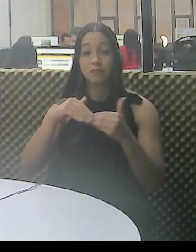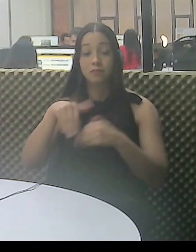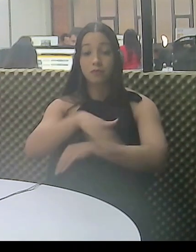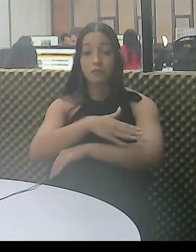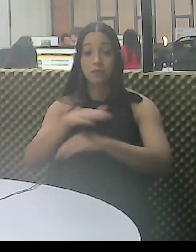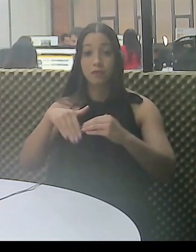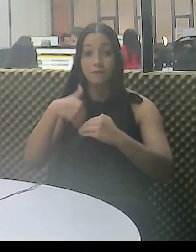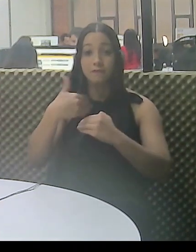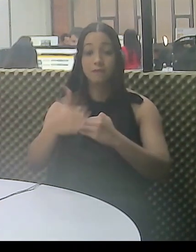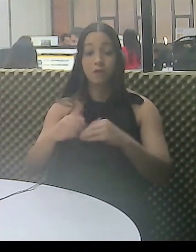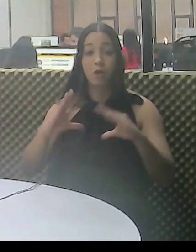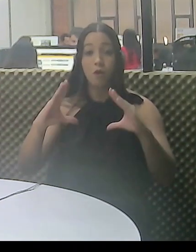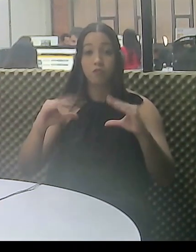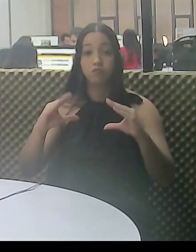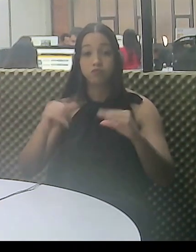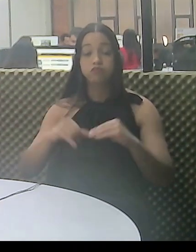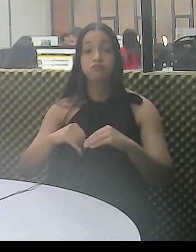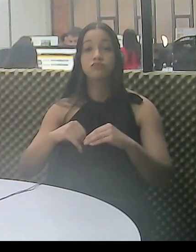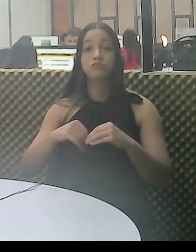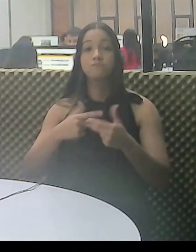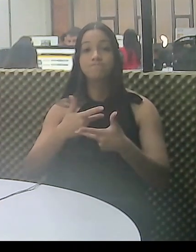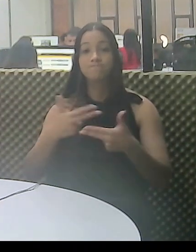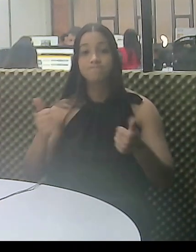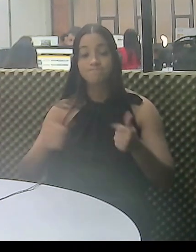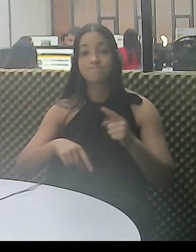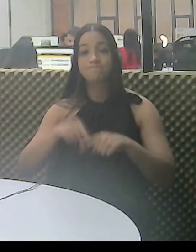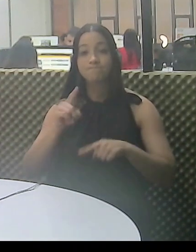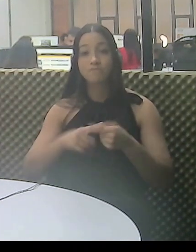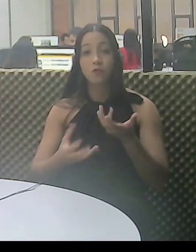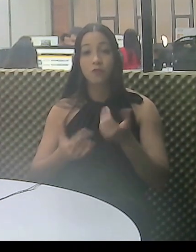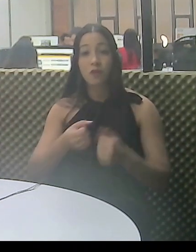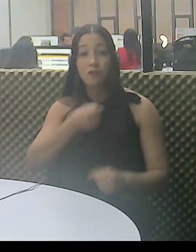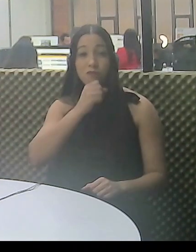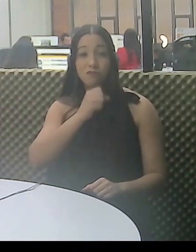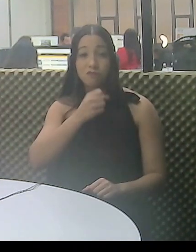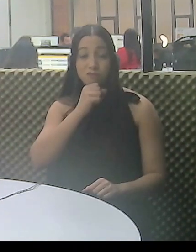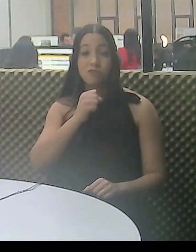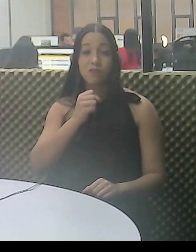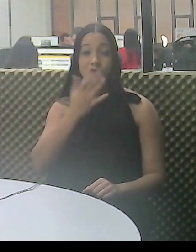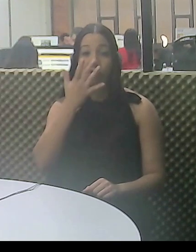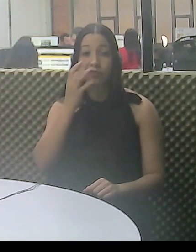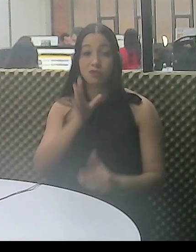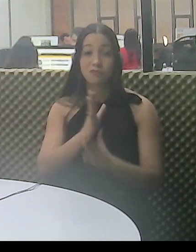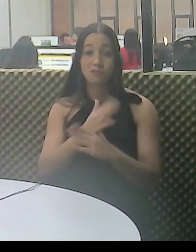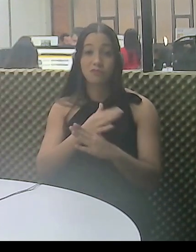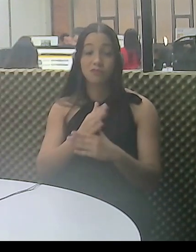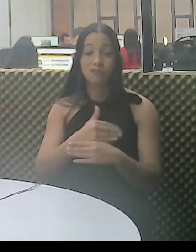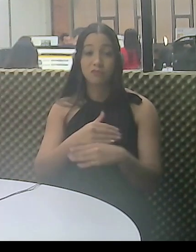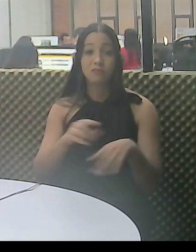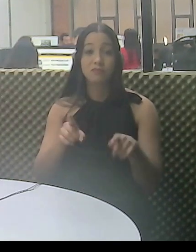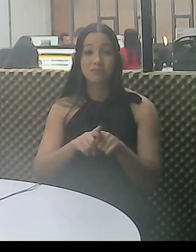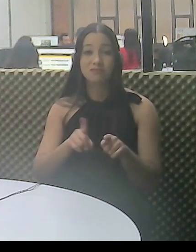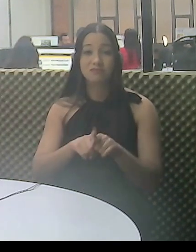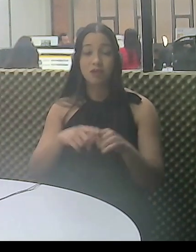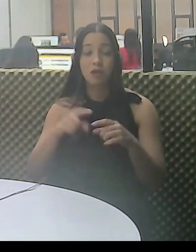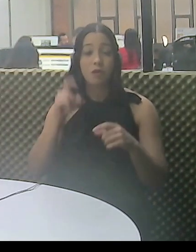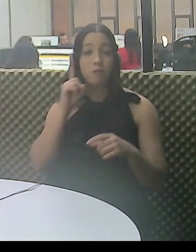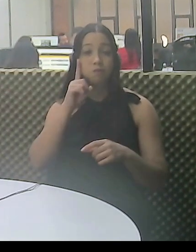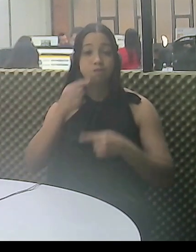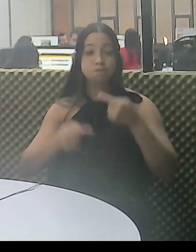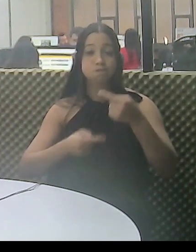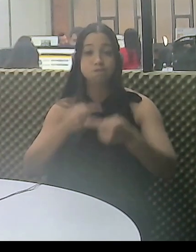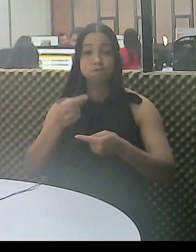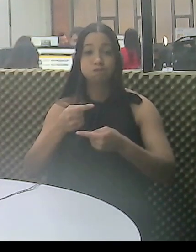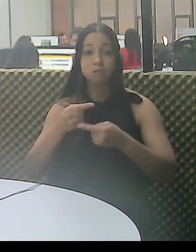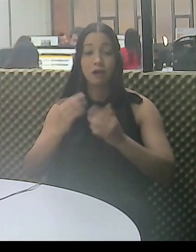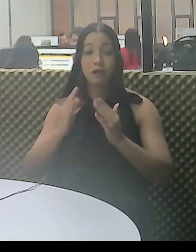mais, como colchões, sofás, fogões e armários velhos ou invalidados, bem como entulhos e pneus, e coloquem